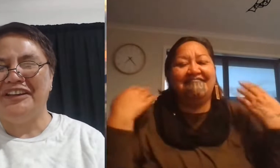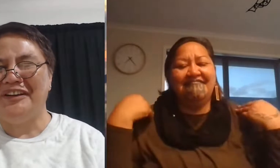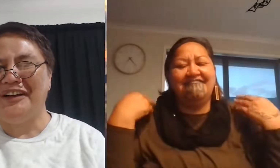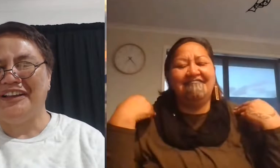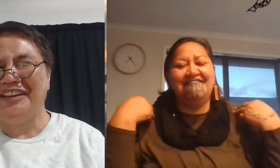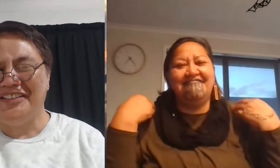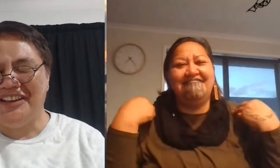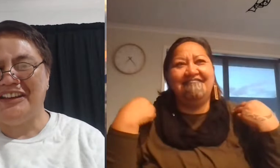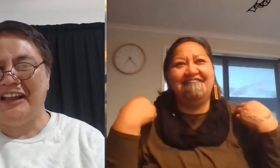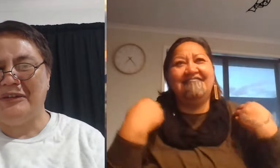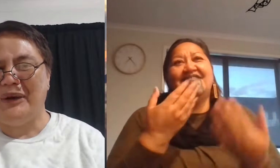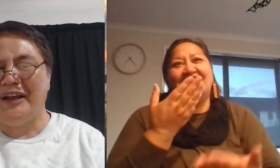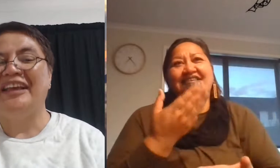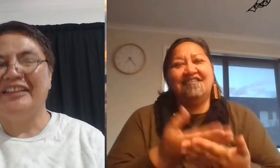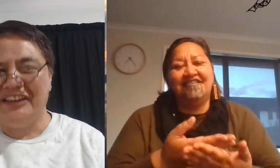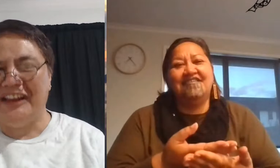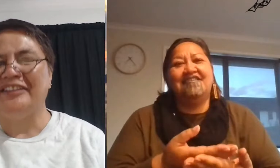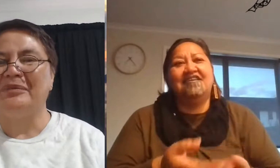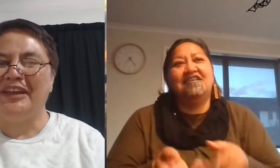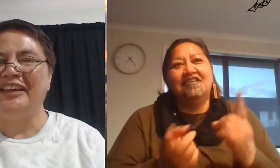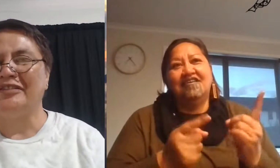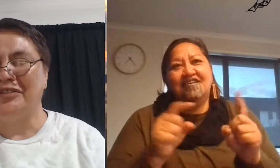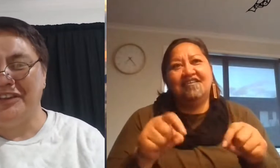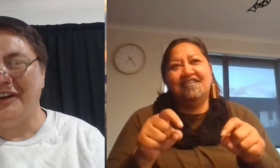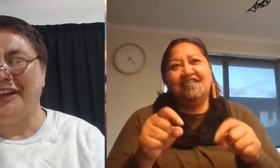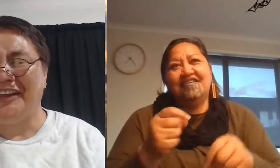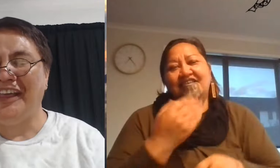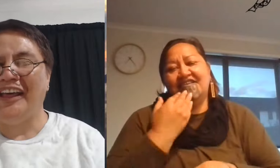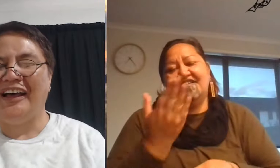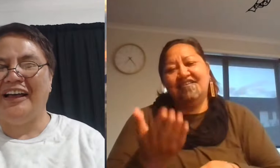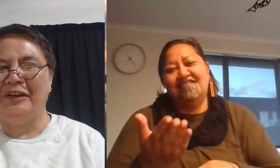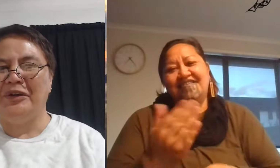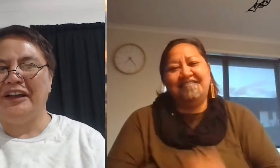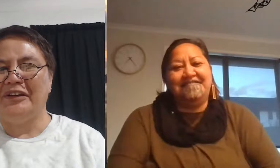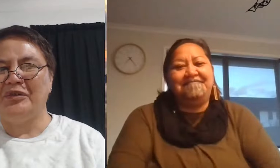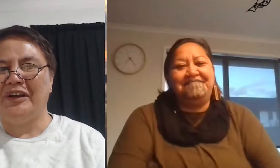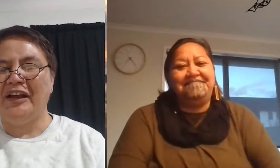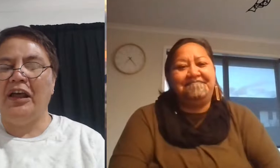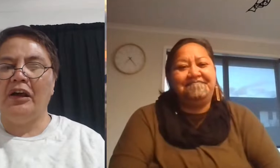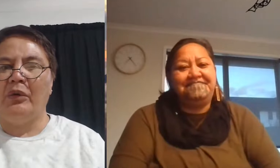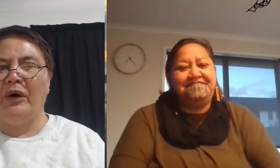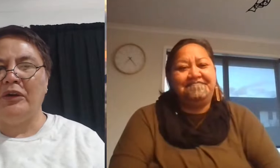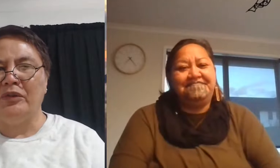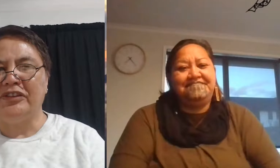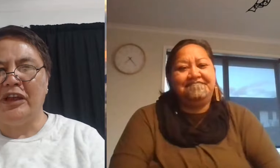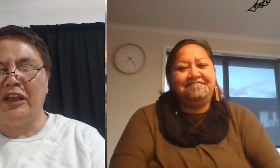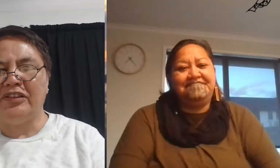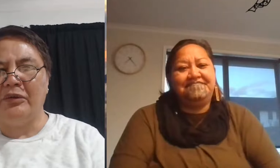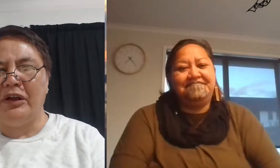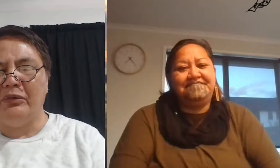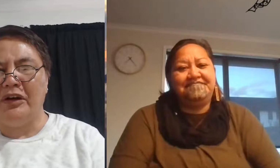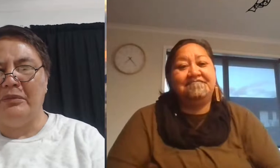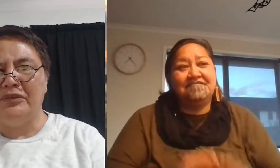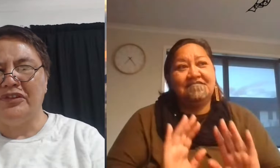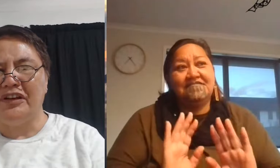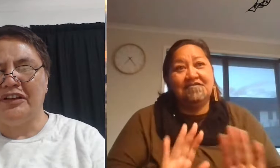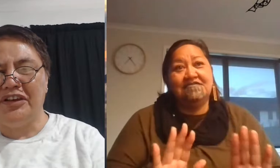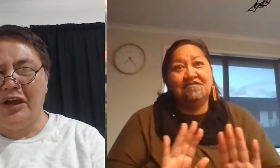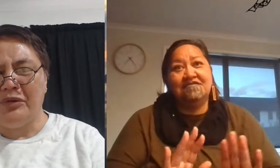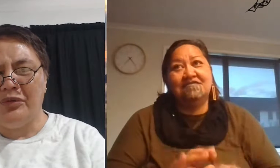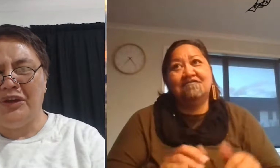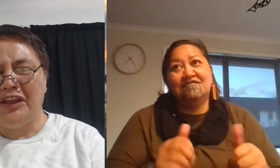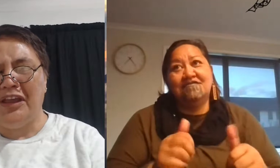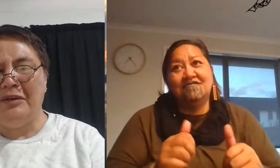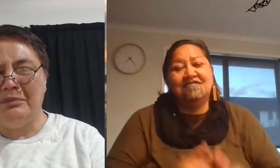kai runga I aia I tēnei wā, tēnei te mihi atu ki aia. I oi anōra, ka waiho te wā